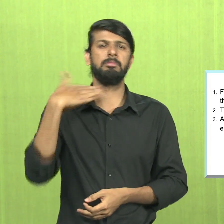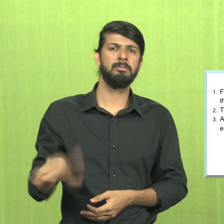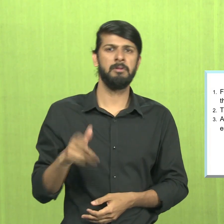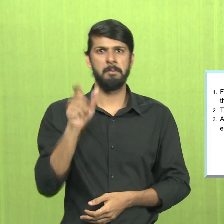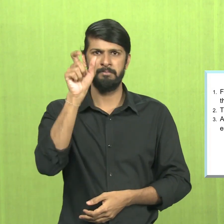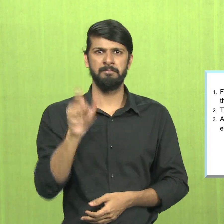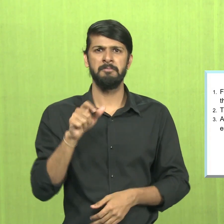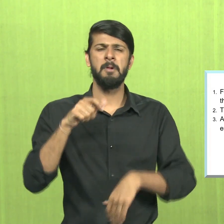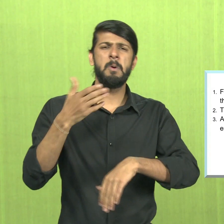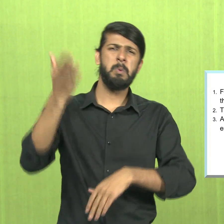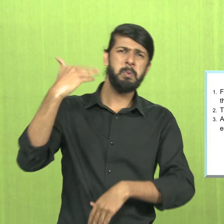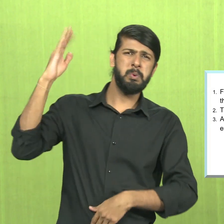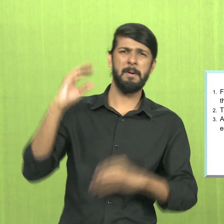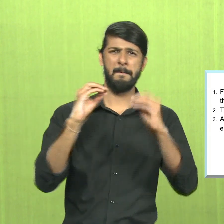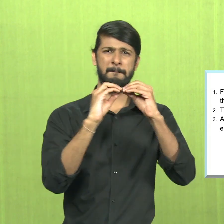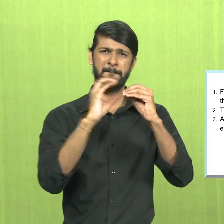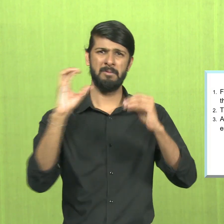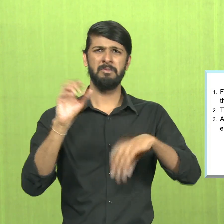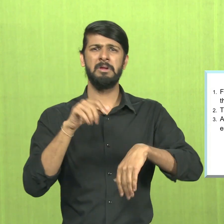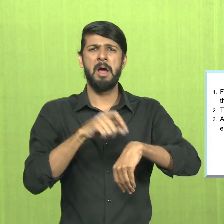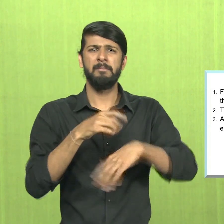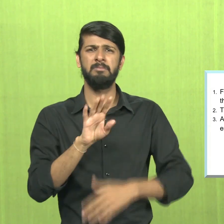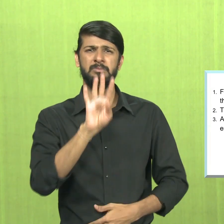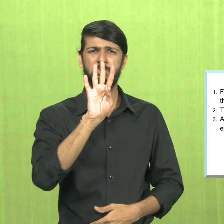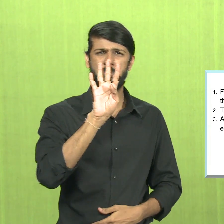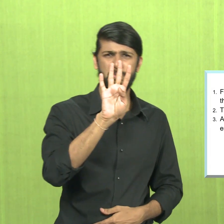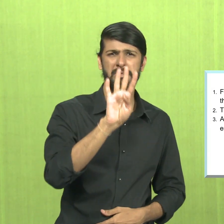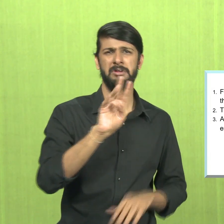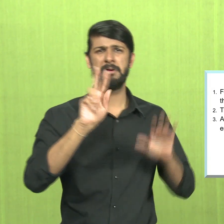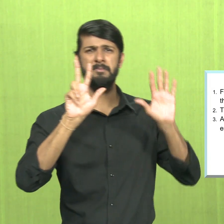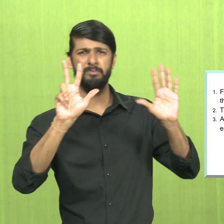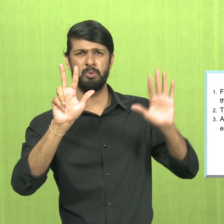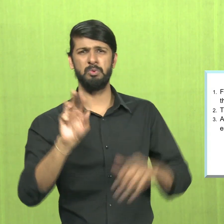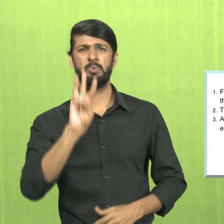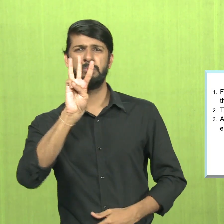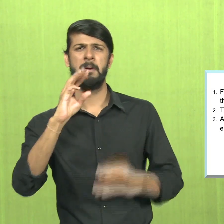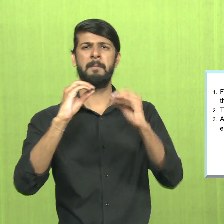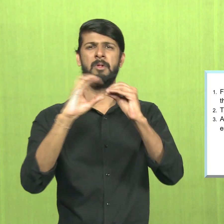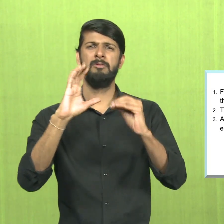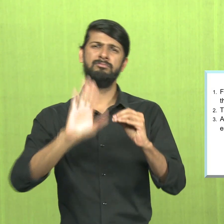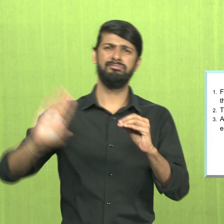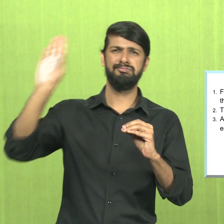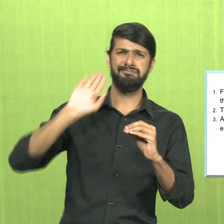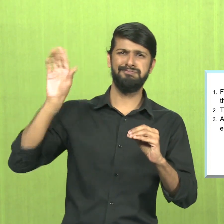था कि आपके डेट आफ लॉर्ड बुद्धा वेंचर आउट फॉर 823 बीसी